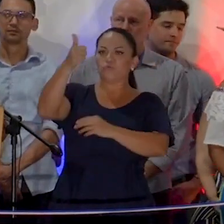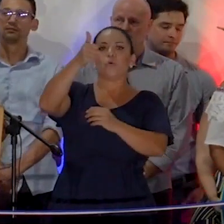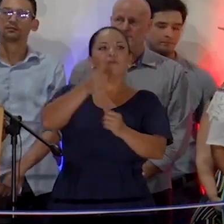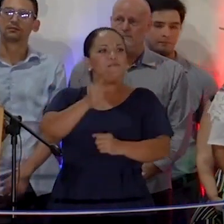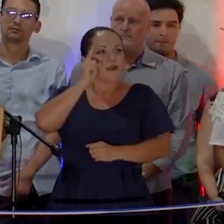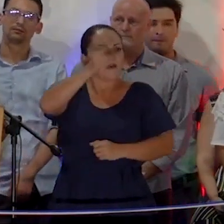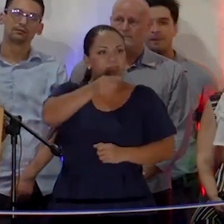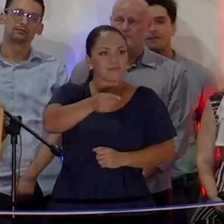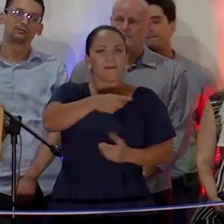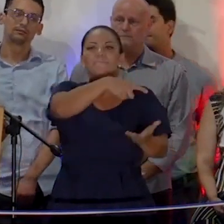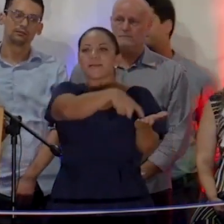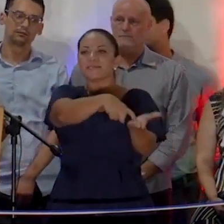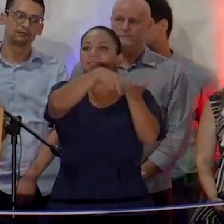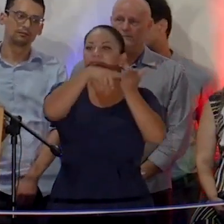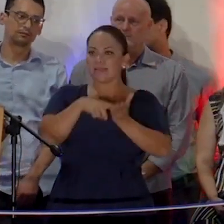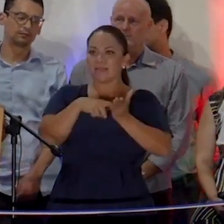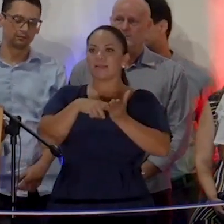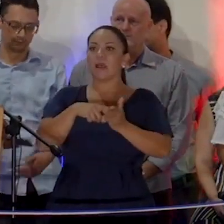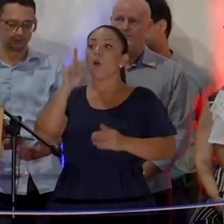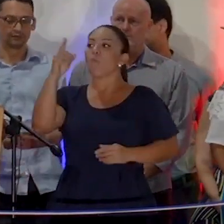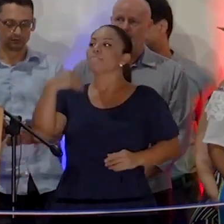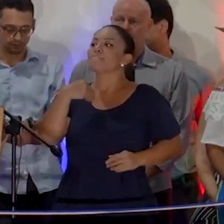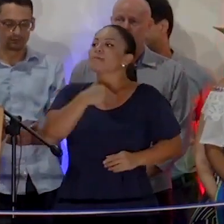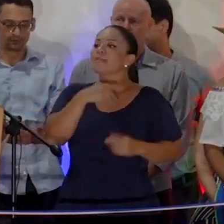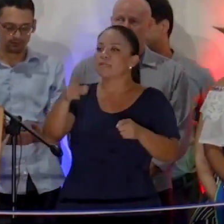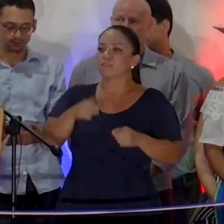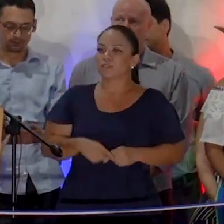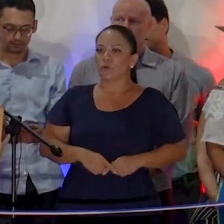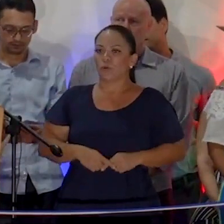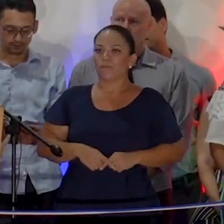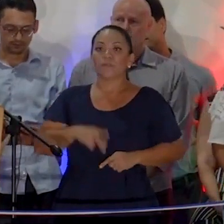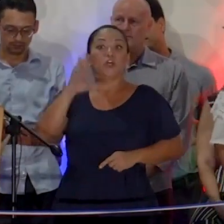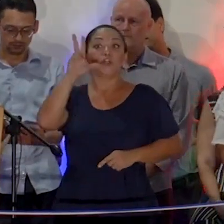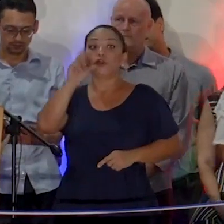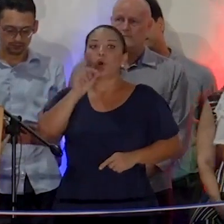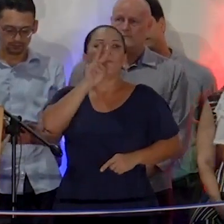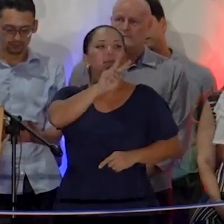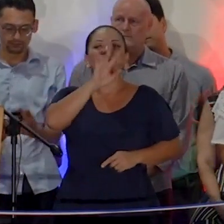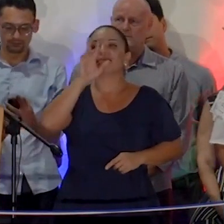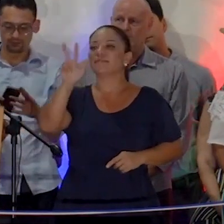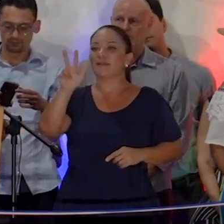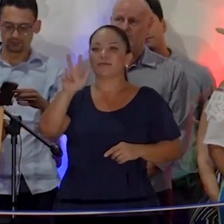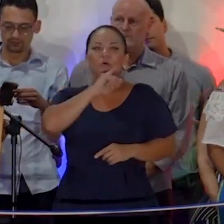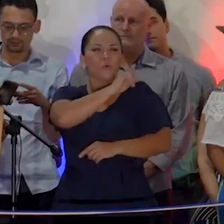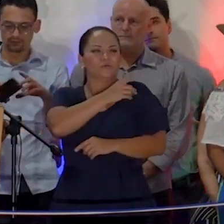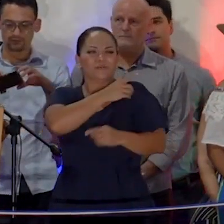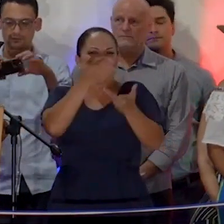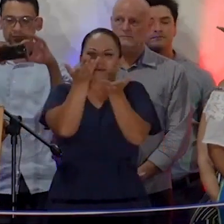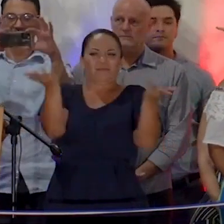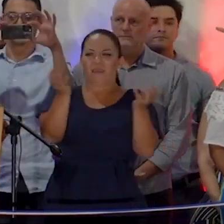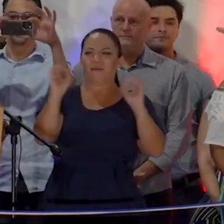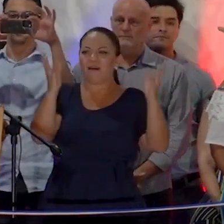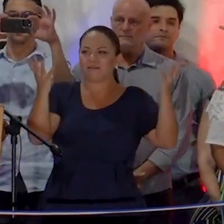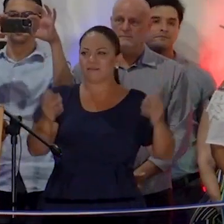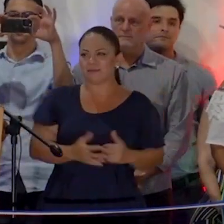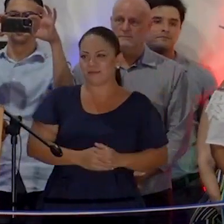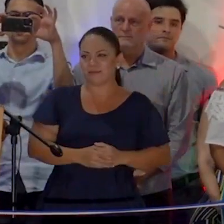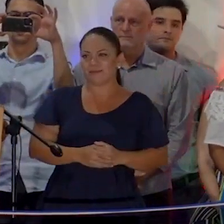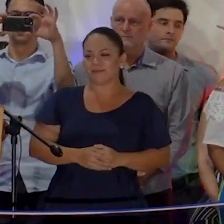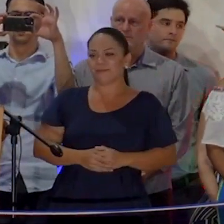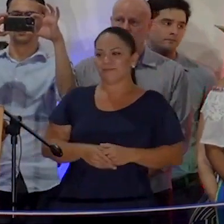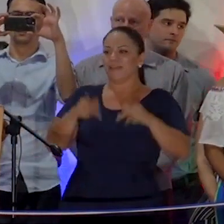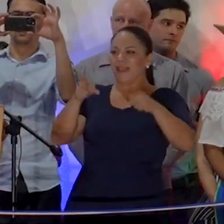para poderle exigir a un ministro y no a 23 juntas directivas.